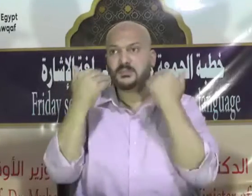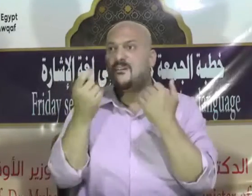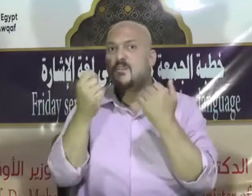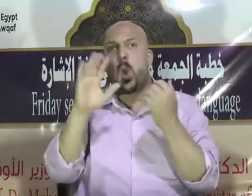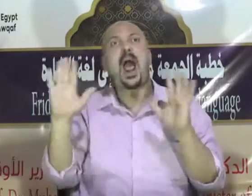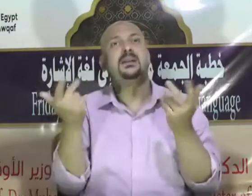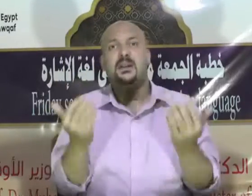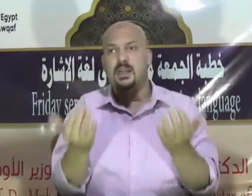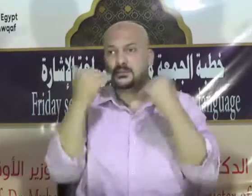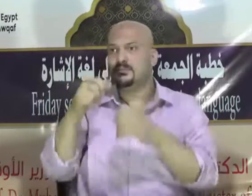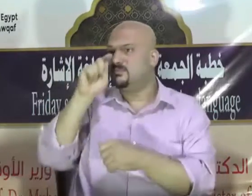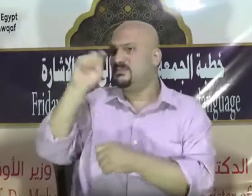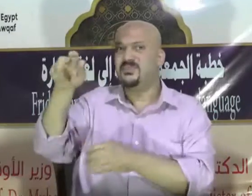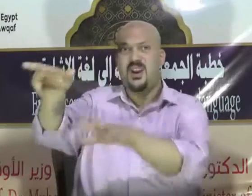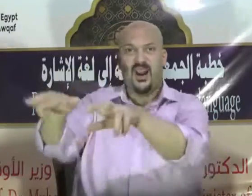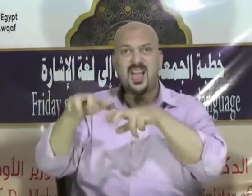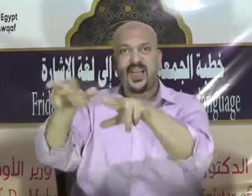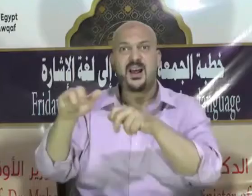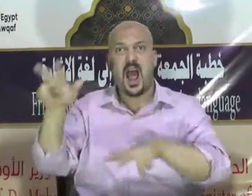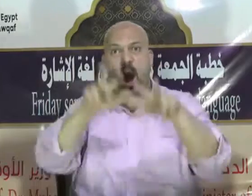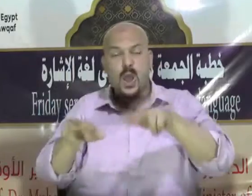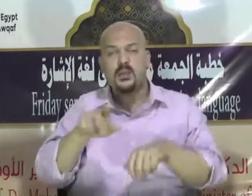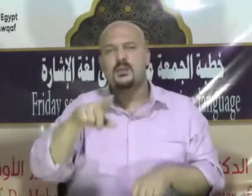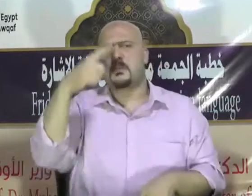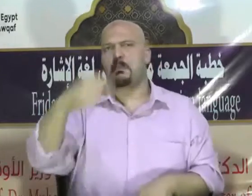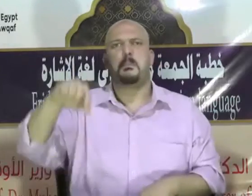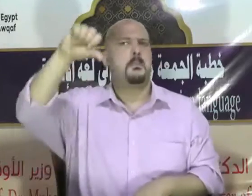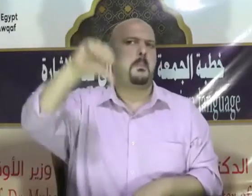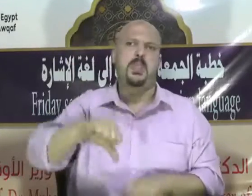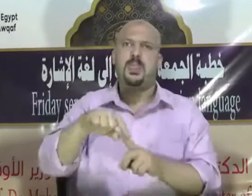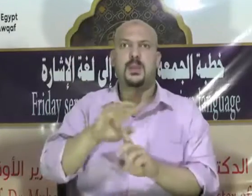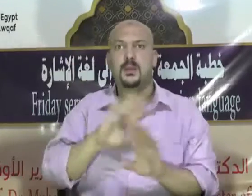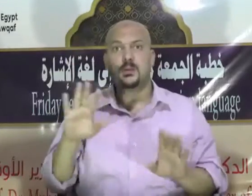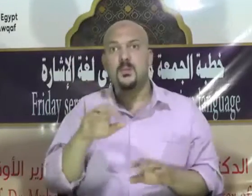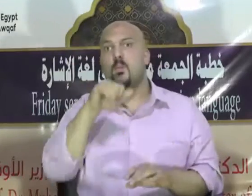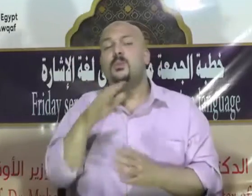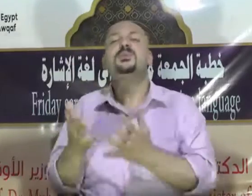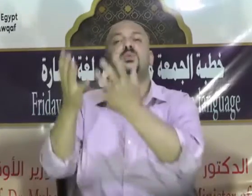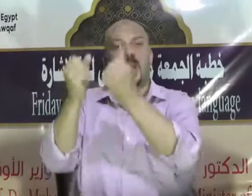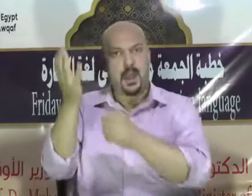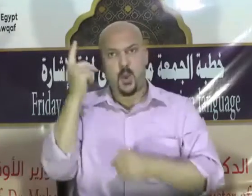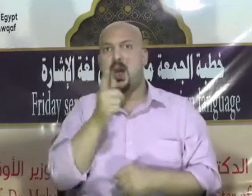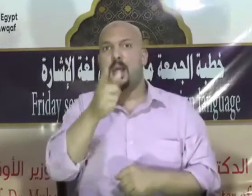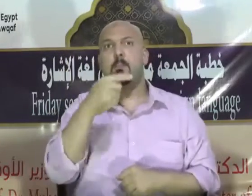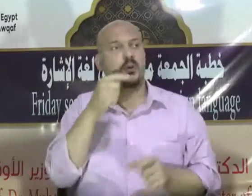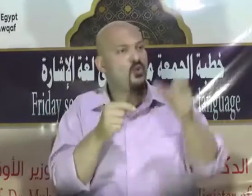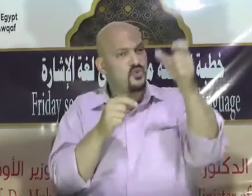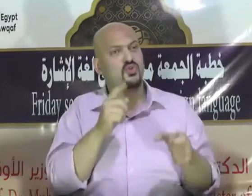بالباطل، ويقول نبينا صلى الله عليه وسلم: إن رجالا يتخوضون في مال